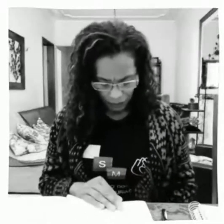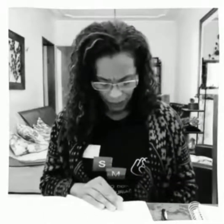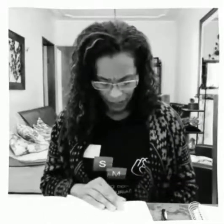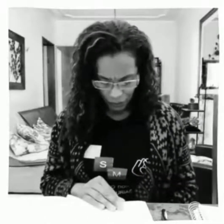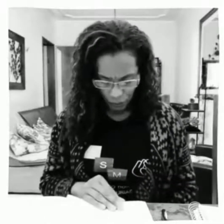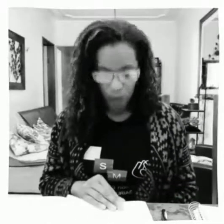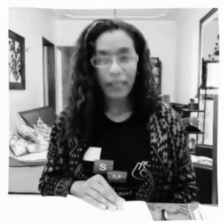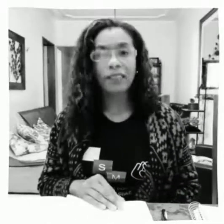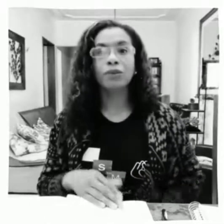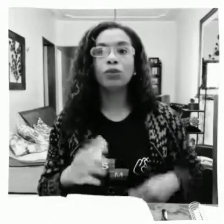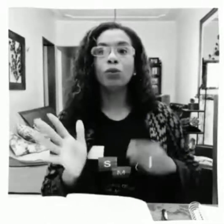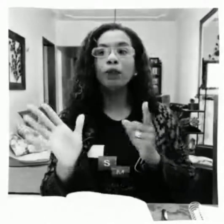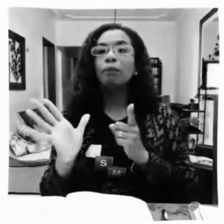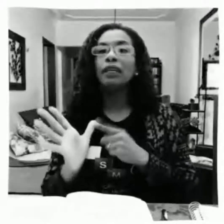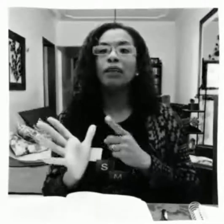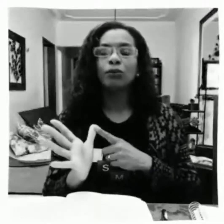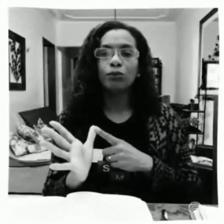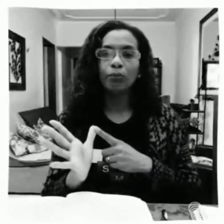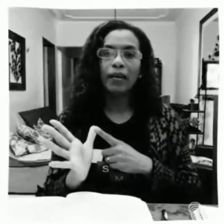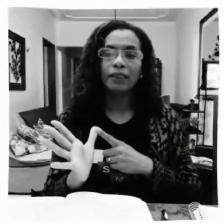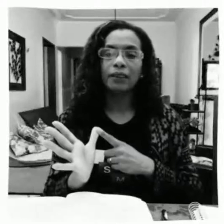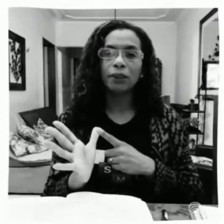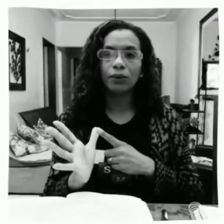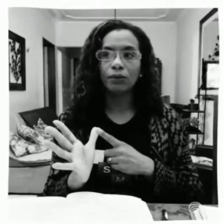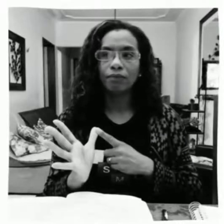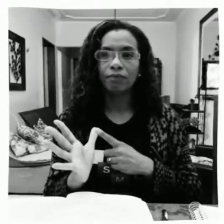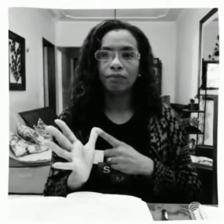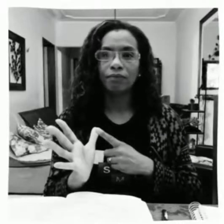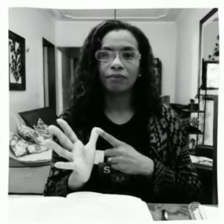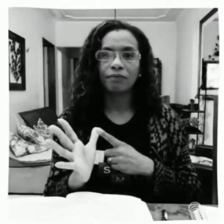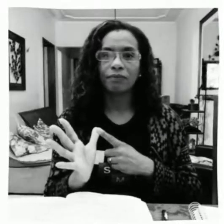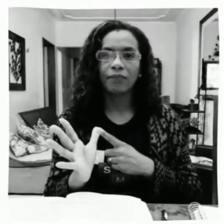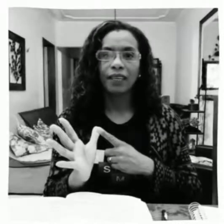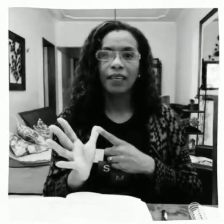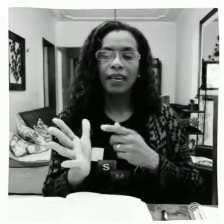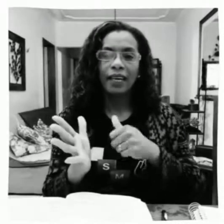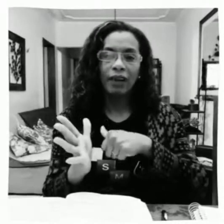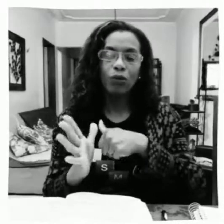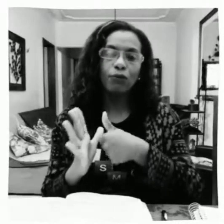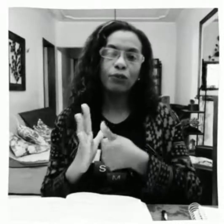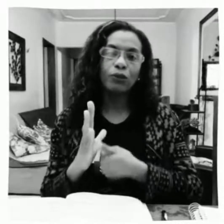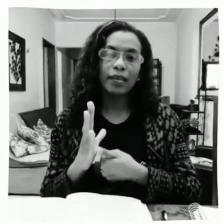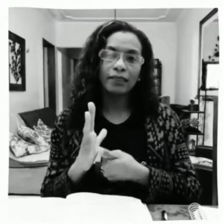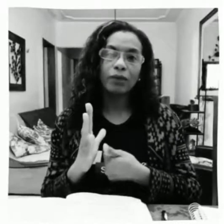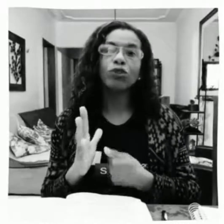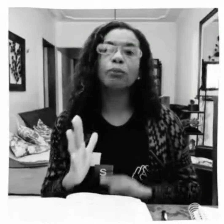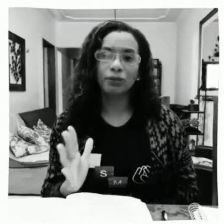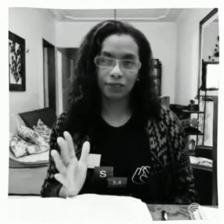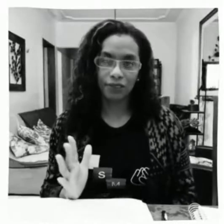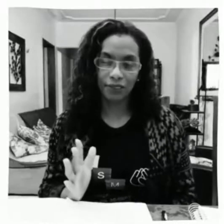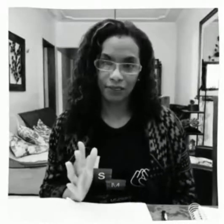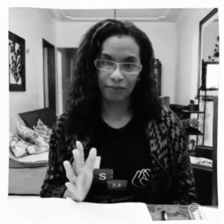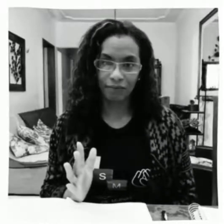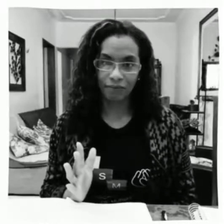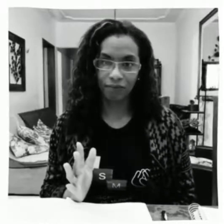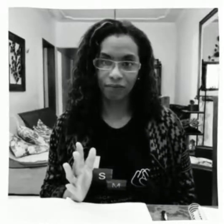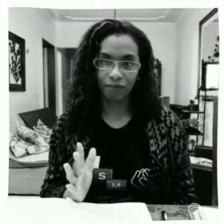Então, vamos falar sobre os parâmetros. O primeiro parâmetro é a configuração de